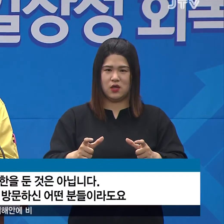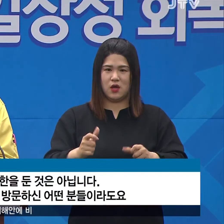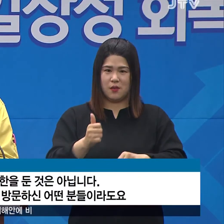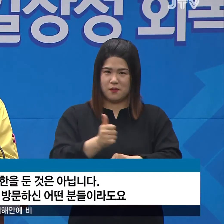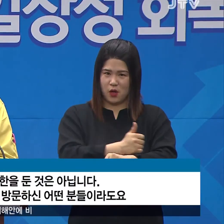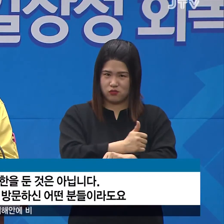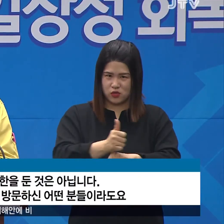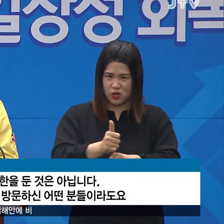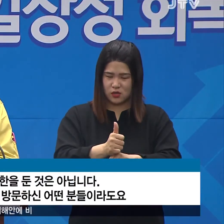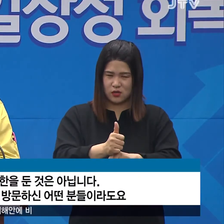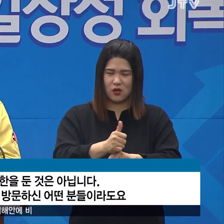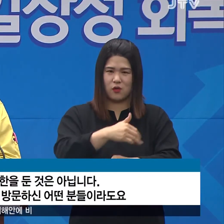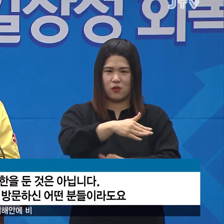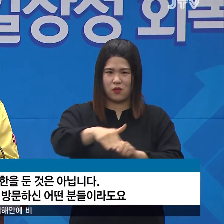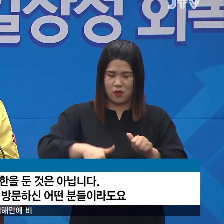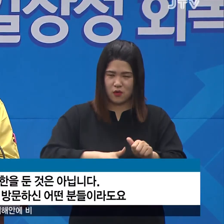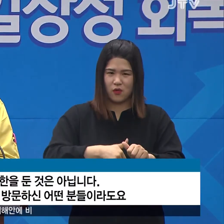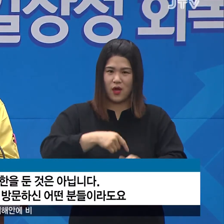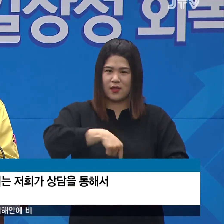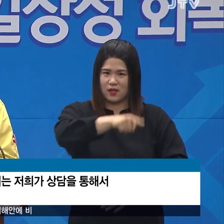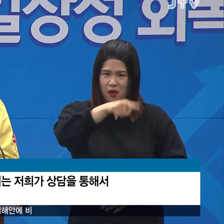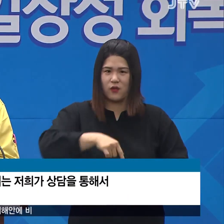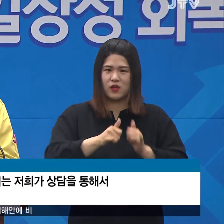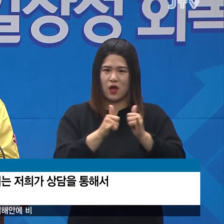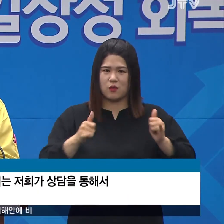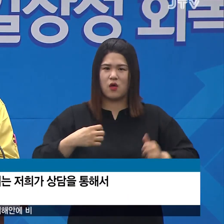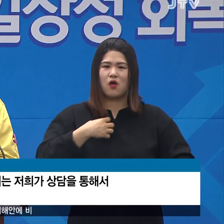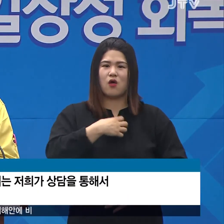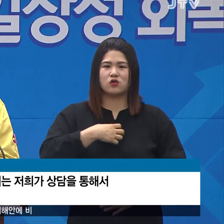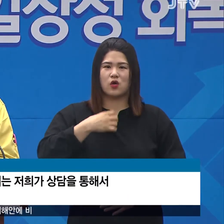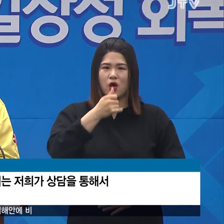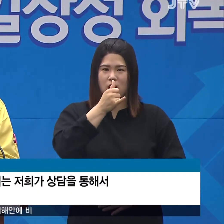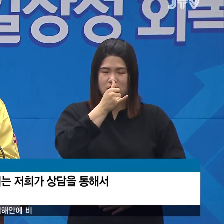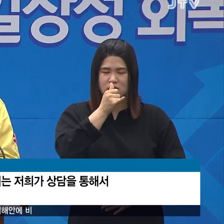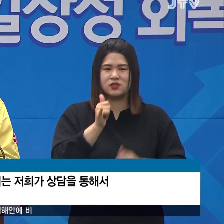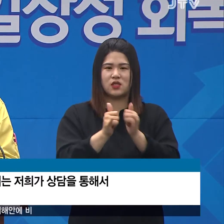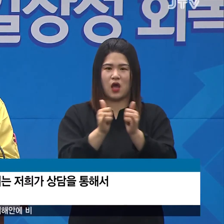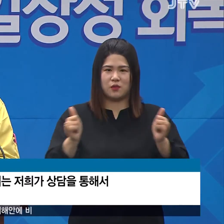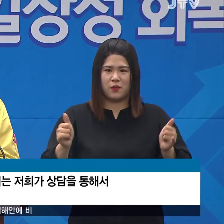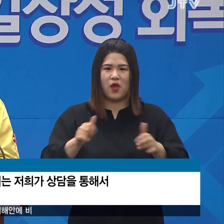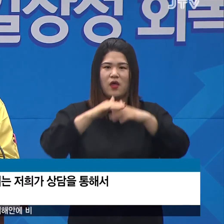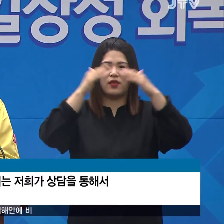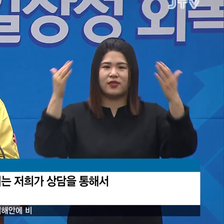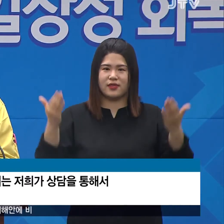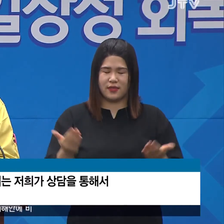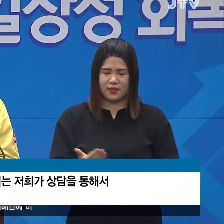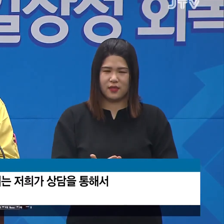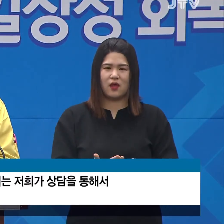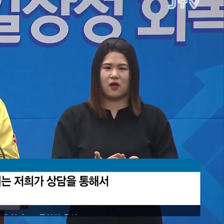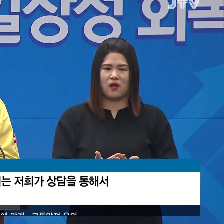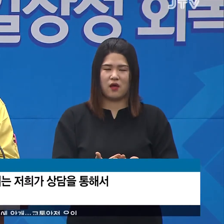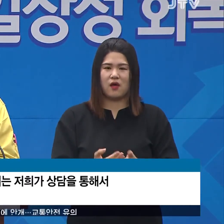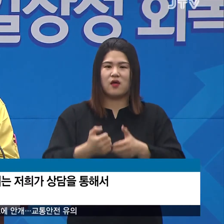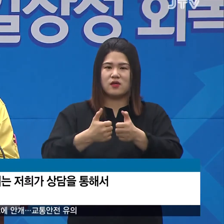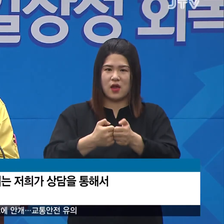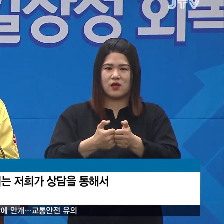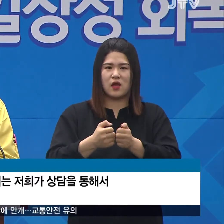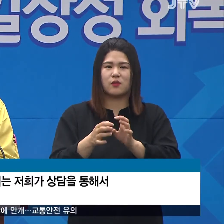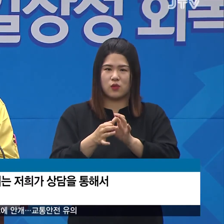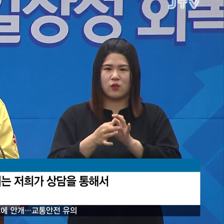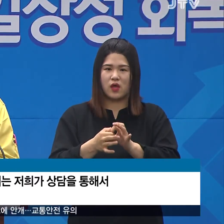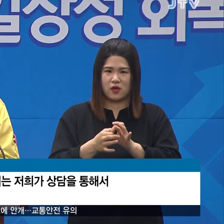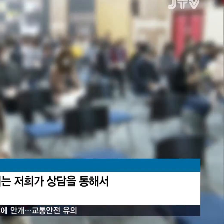지나가시거나 방문하시거나 어떤 분들이라도요, 염려가 되시는 분들에 대해서는 저희하고 상담